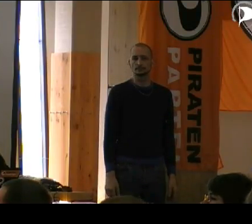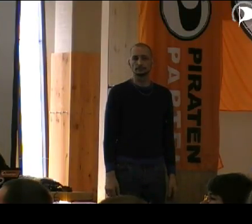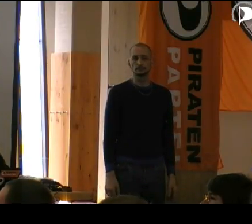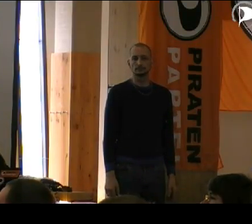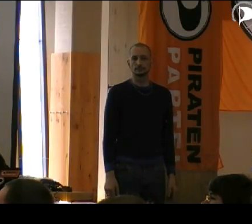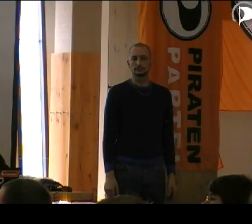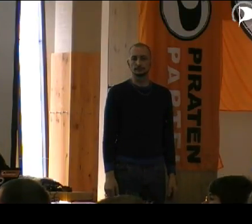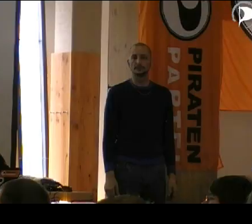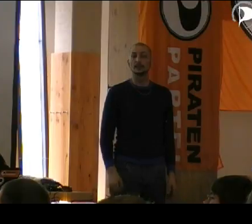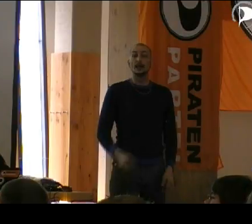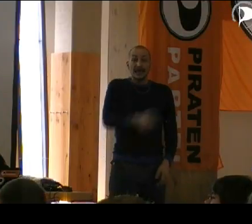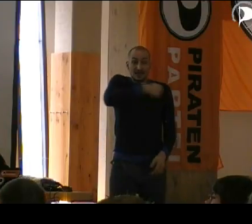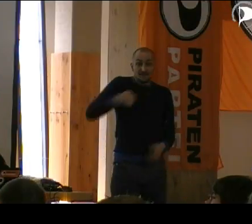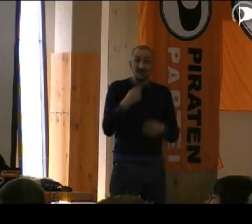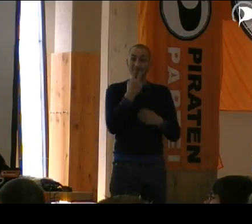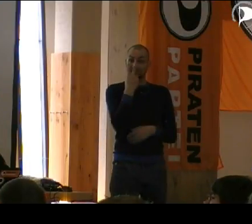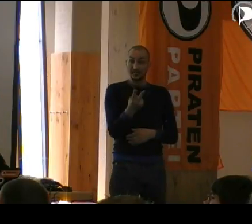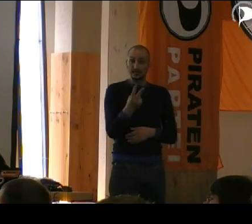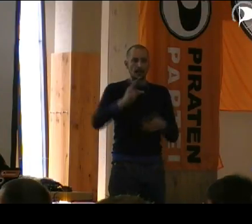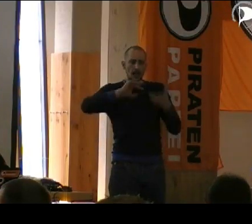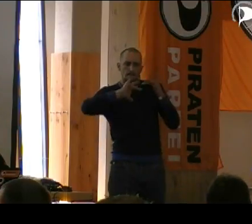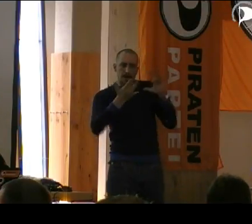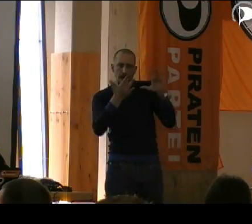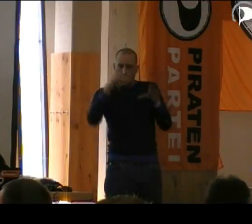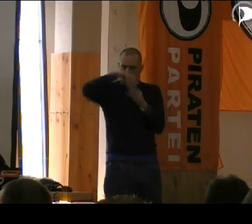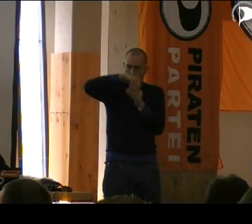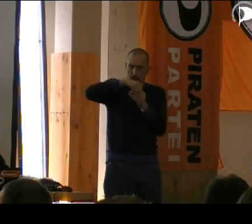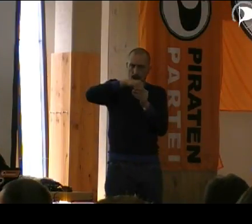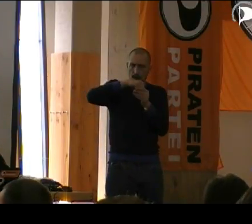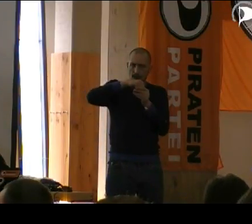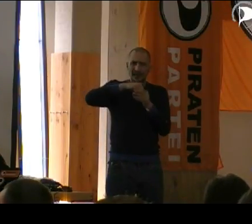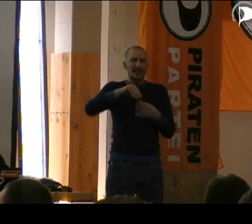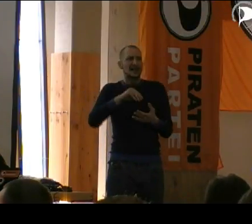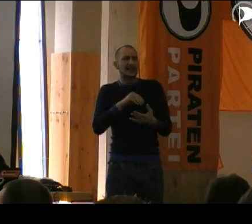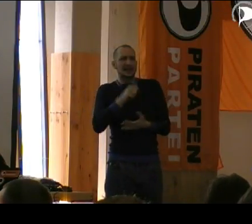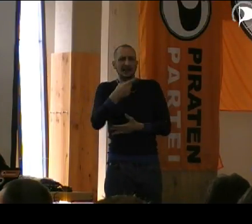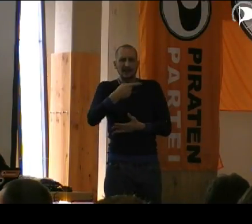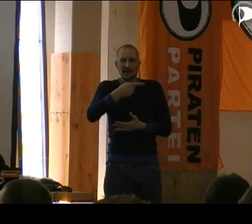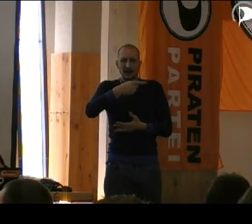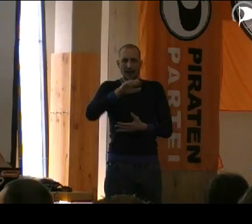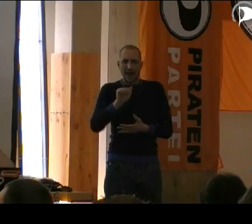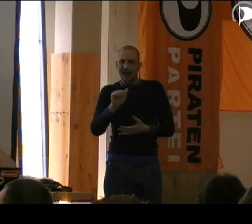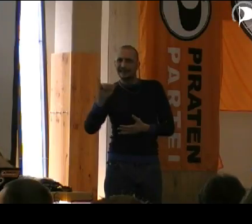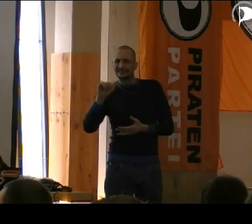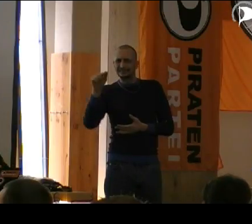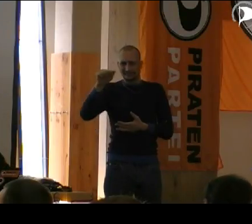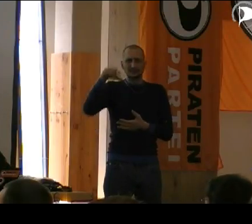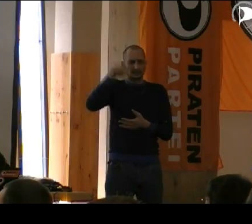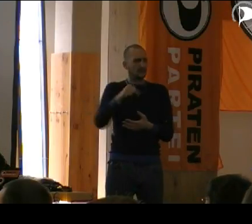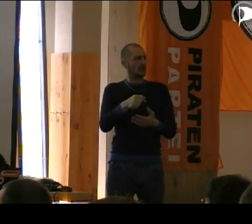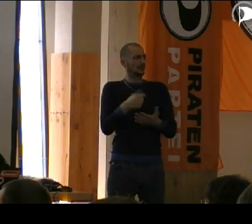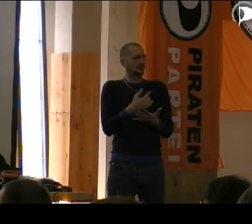wir sehen das auch bei den ständigen gates habe ich weiß der begriff date ist mittlerweile herrschen zum modewort geworden